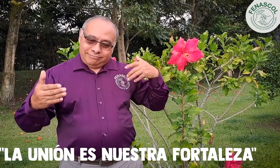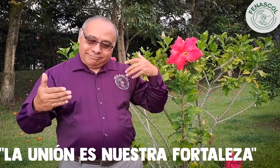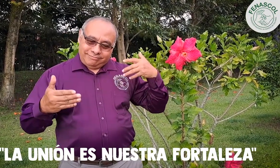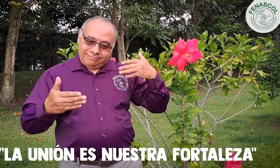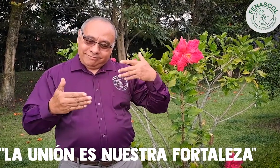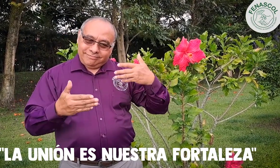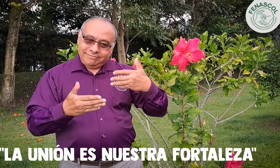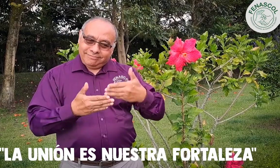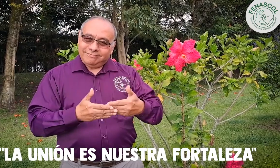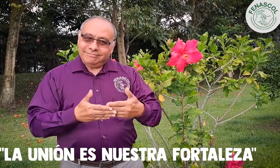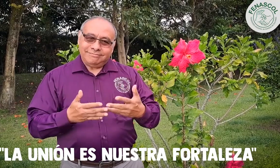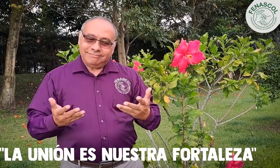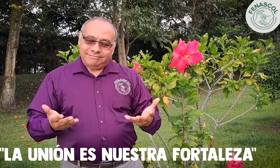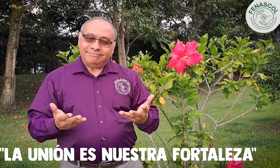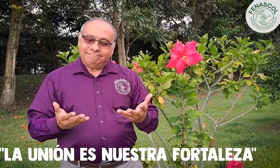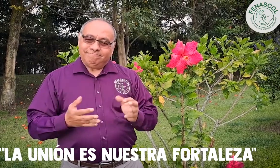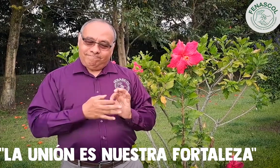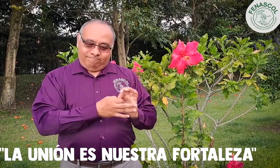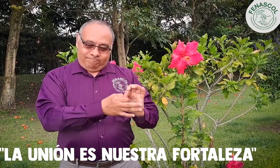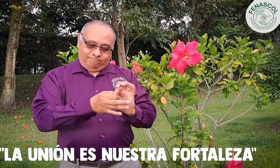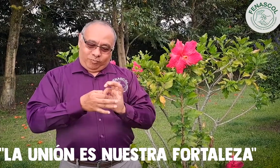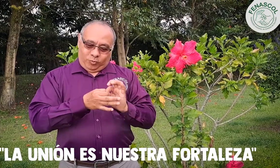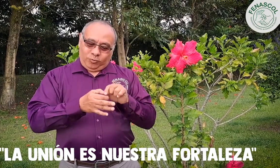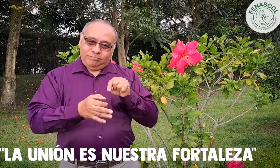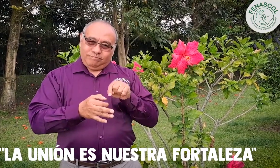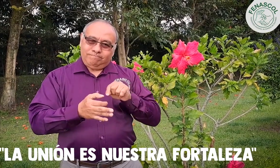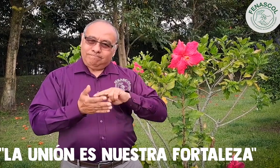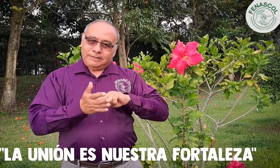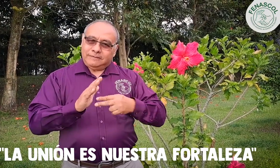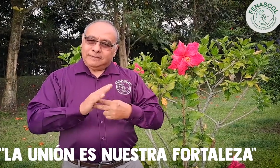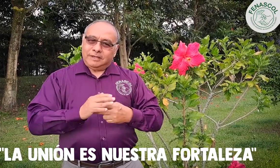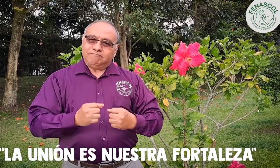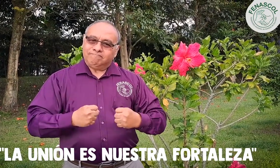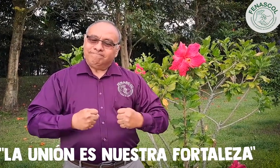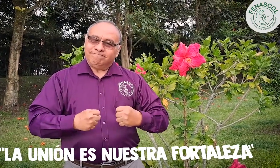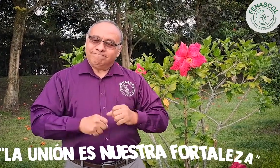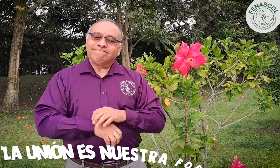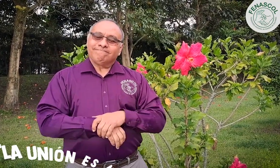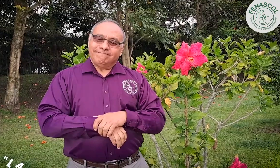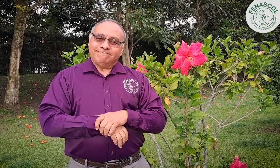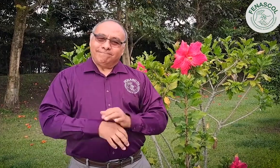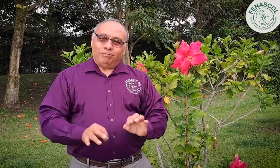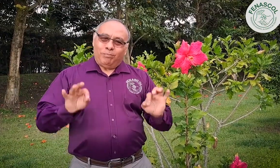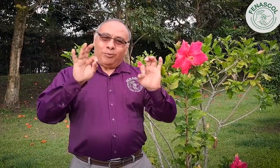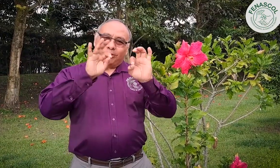Hemos tenido esa frase hasta ahora. La unión es nuestra fortaleza